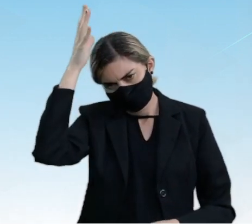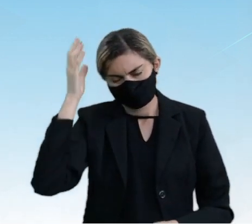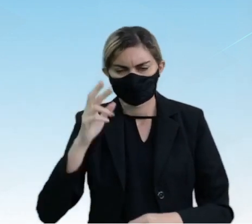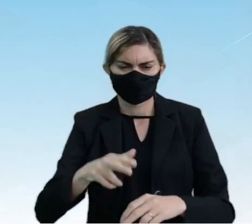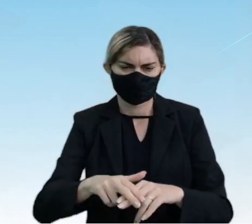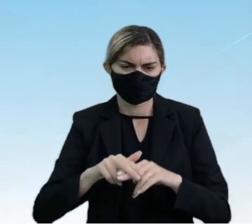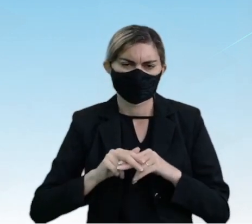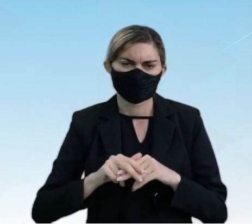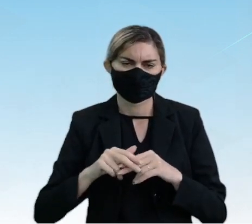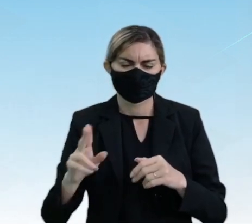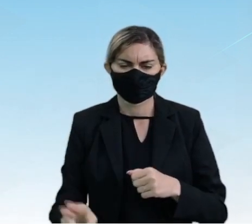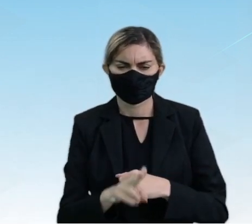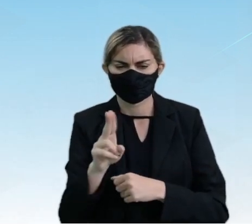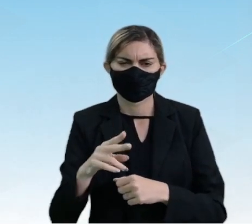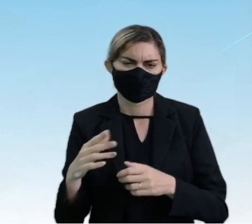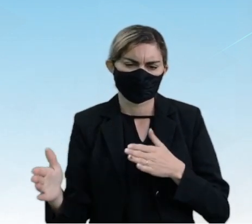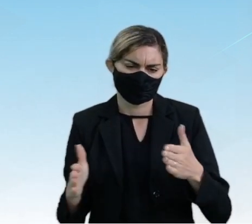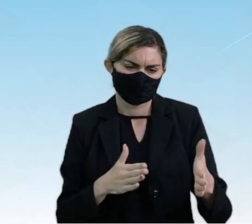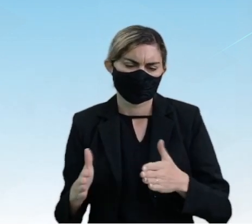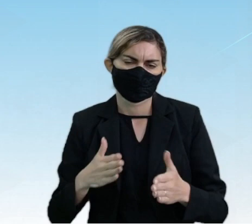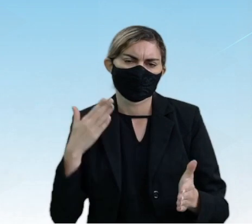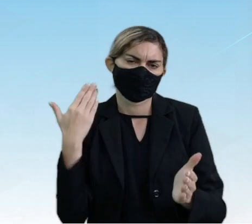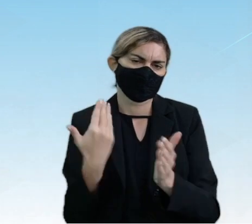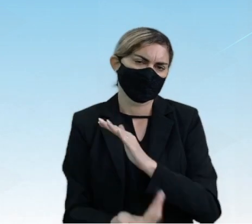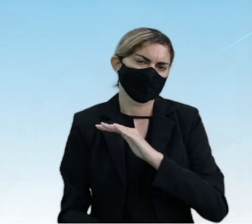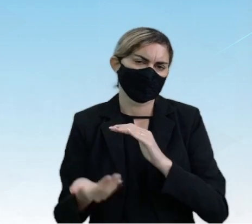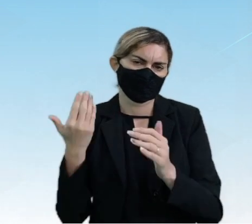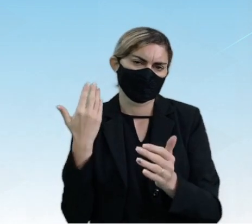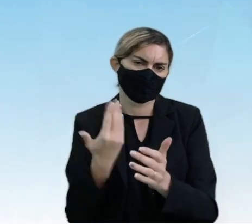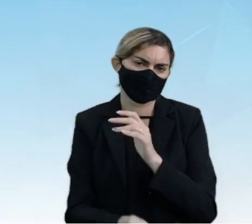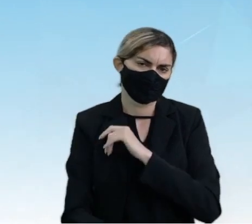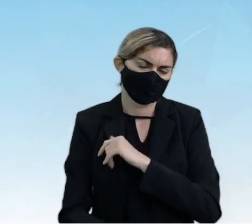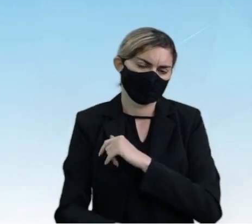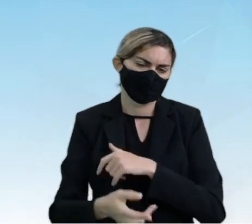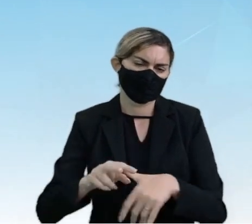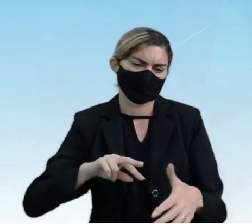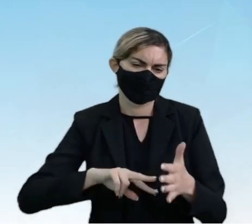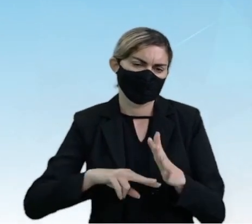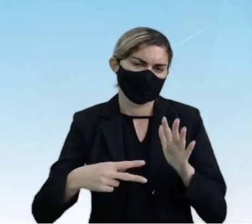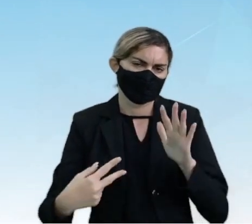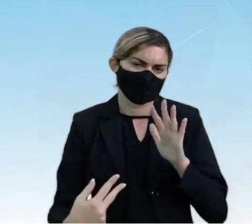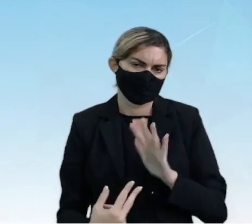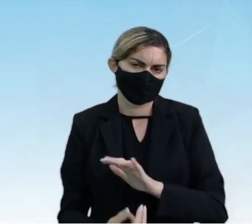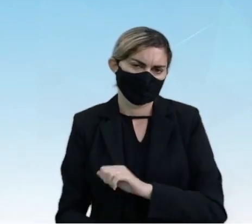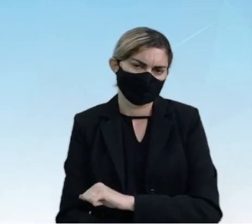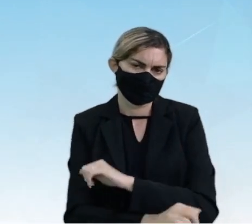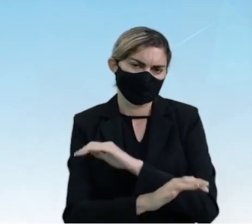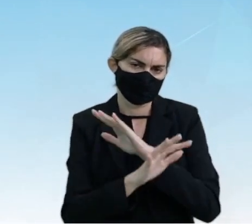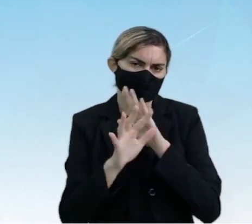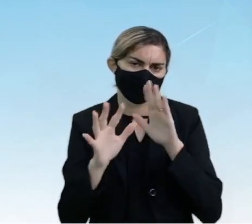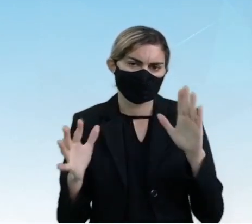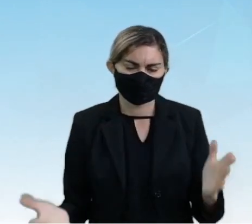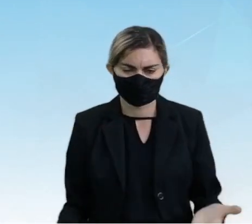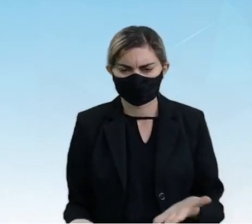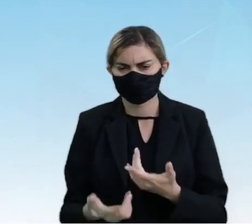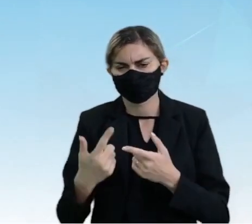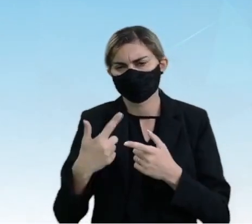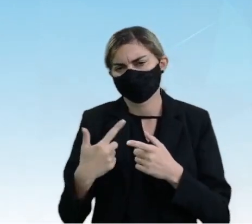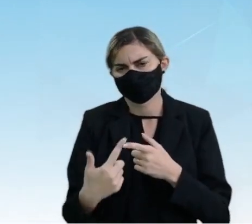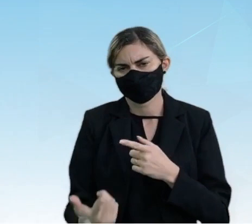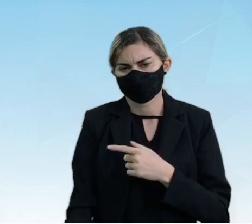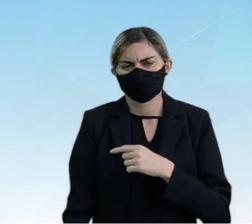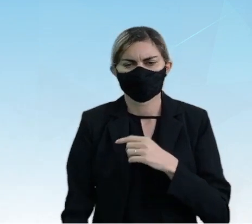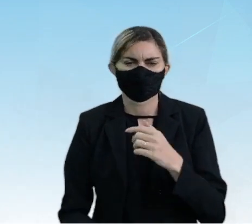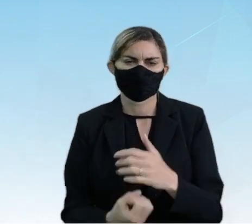caiu ali num desuso por um tempo, porque ela perdeu aquele seu sentido clássico, né, o sentido de porquê ela foi